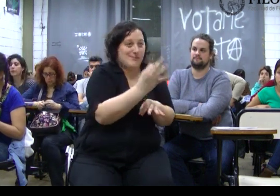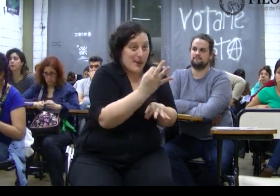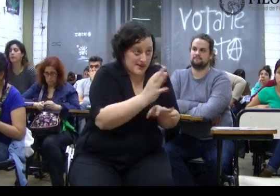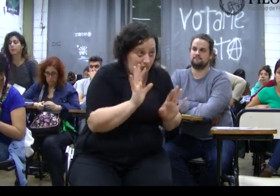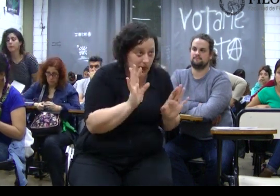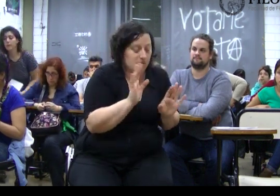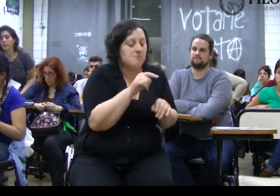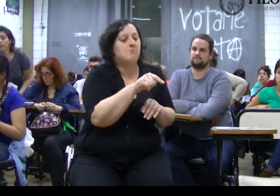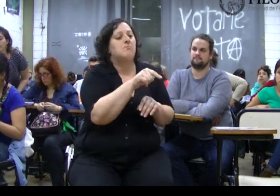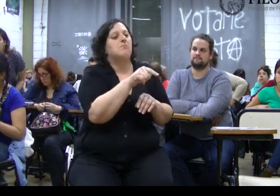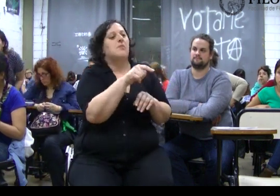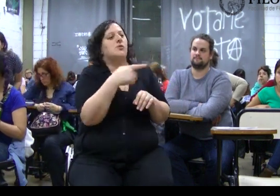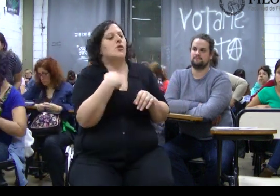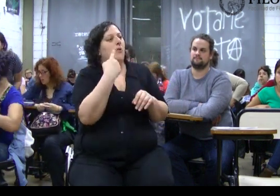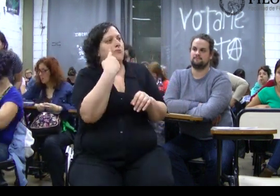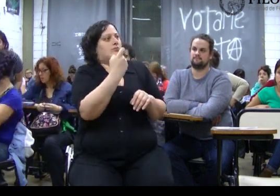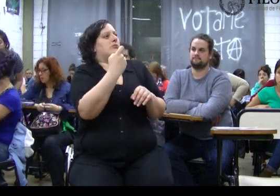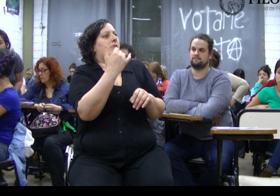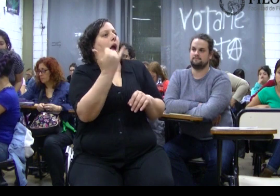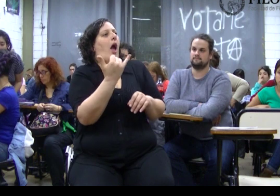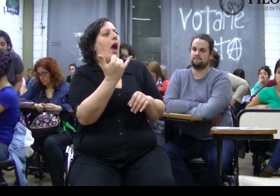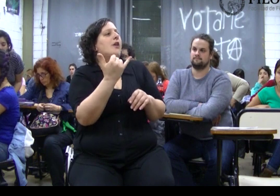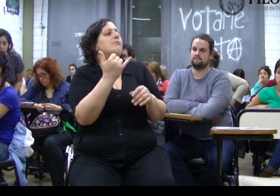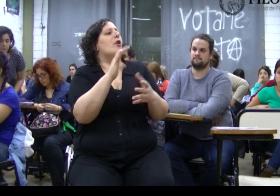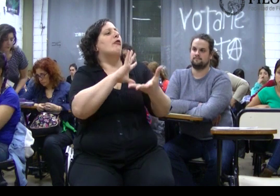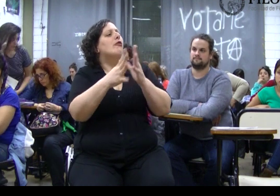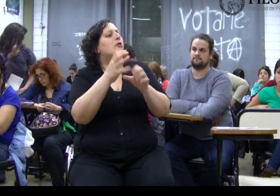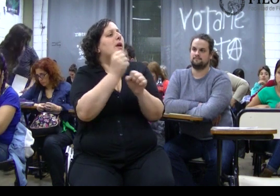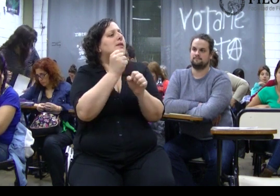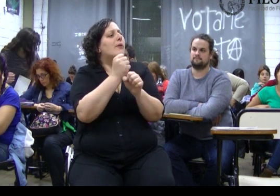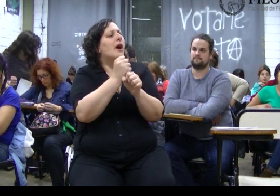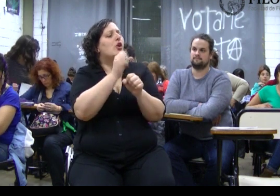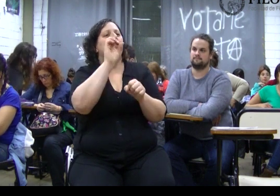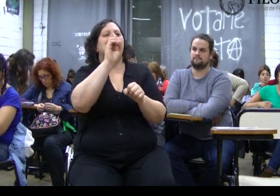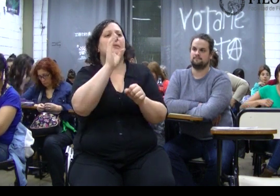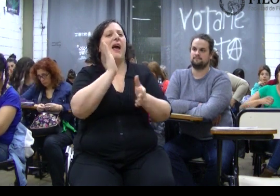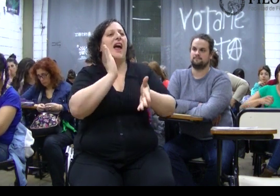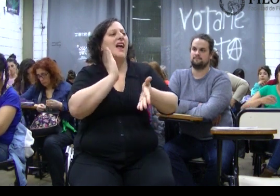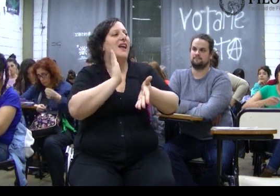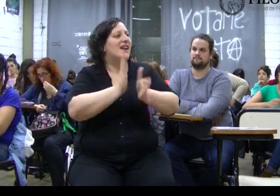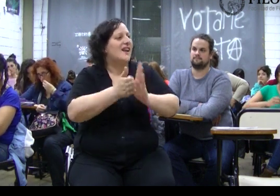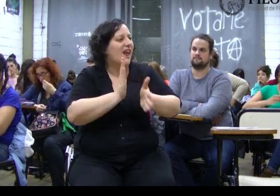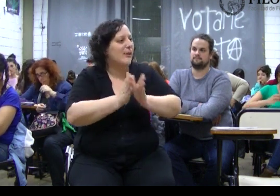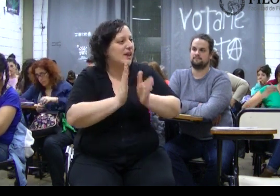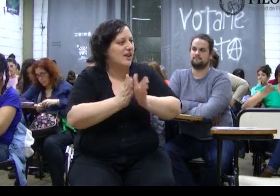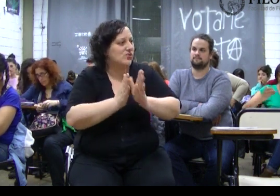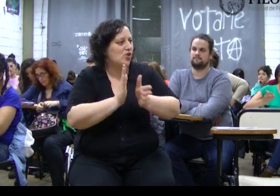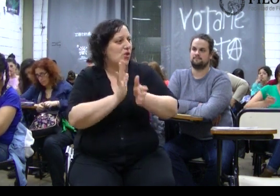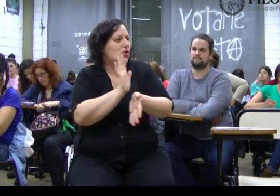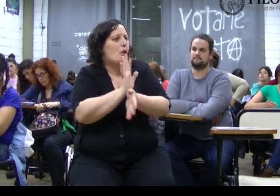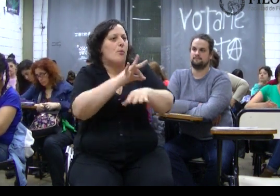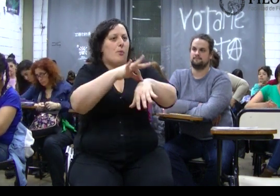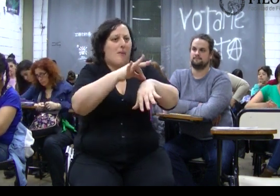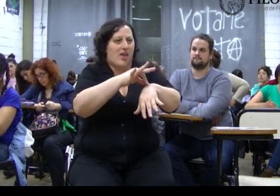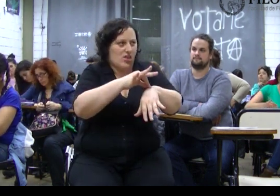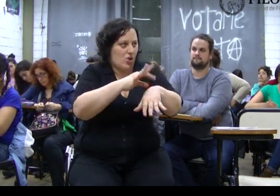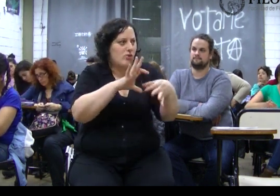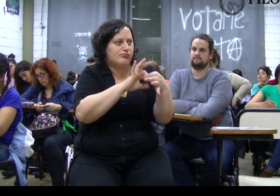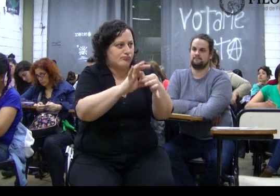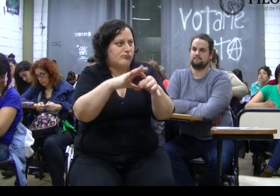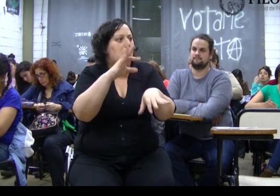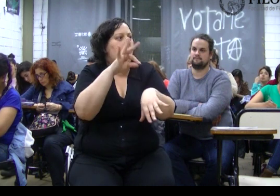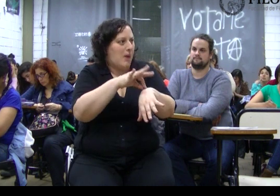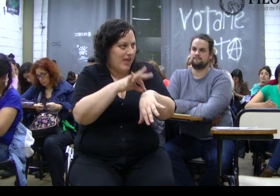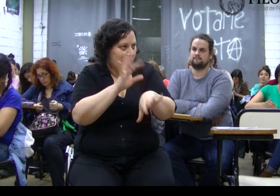alguna manera, es con el paradigma rehabilitador. ¿Cuál es el paradigma rehabilitador? Como matriz. No quiere decir que todas